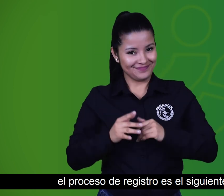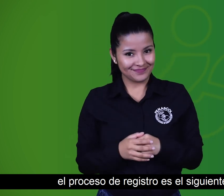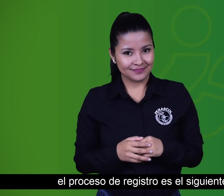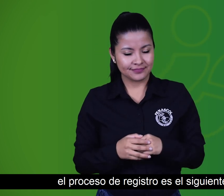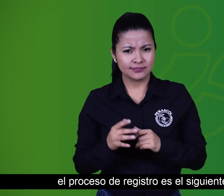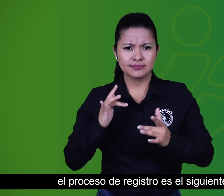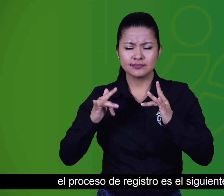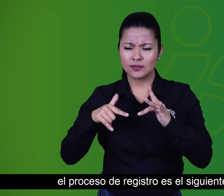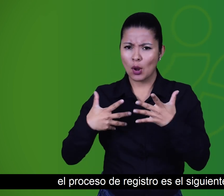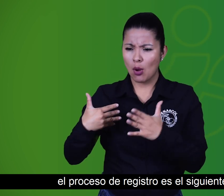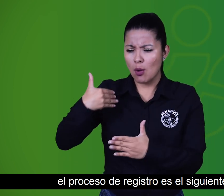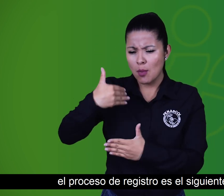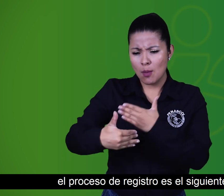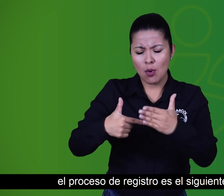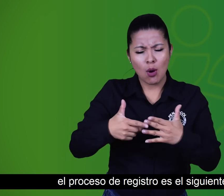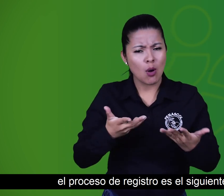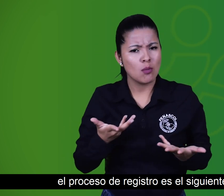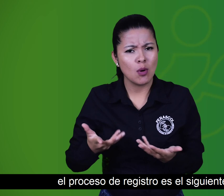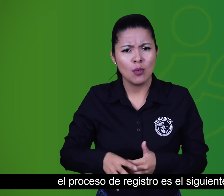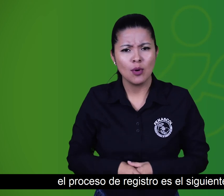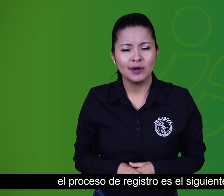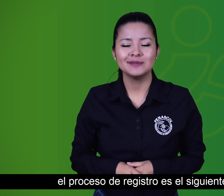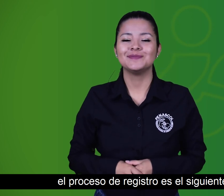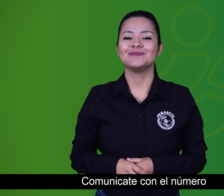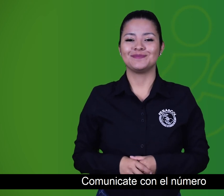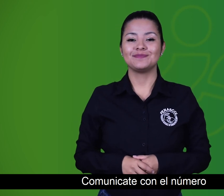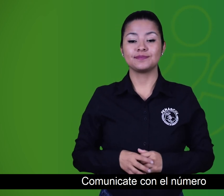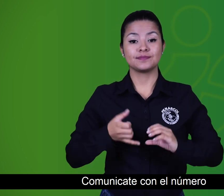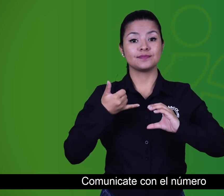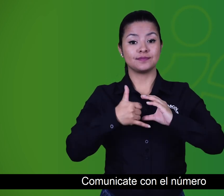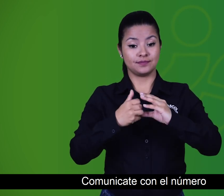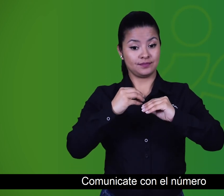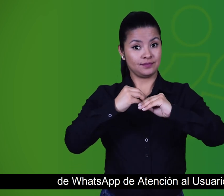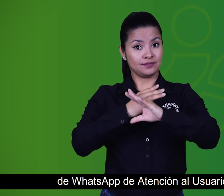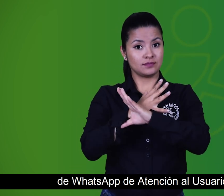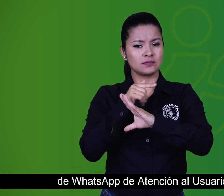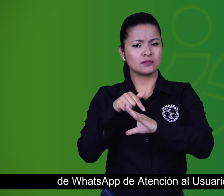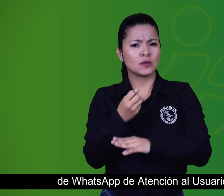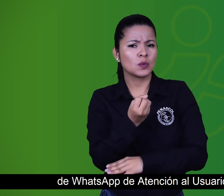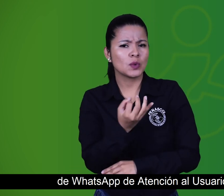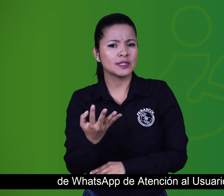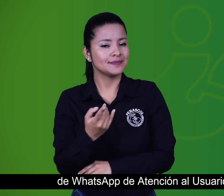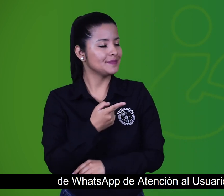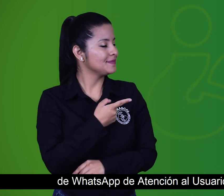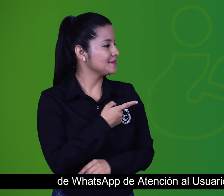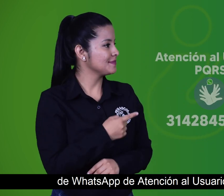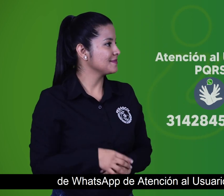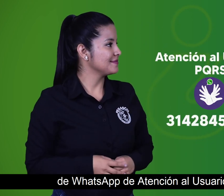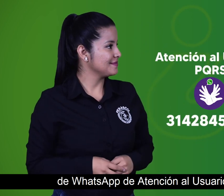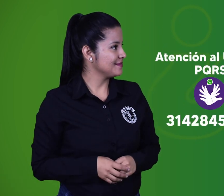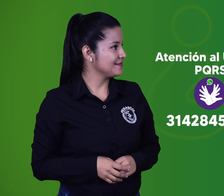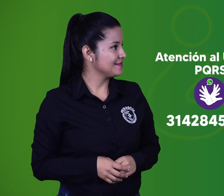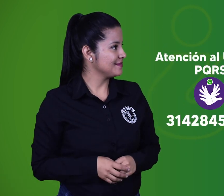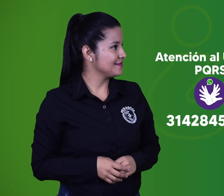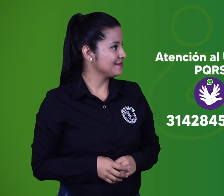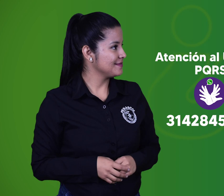registro es el siguiente. Comunícate con el número de WhatsApp de atención al usuario 314